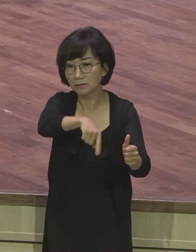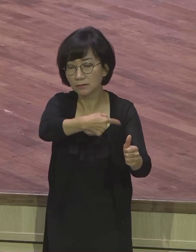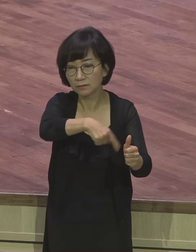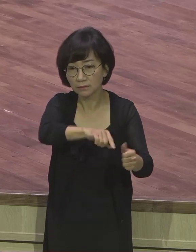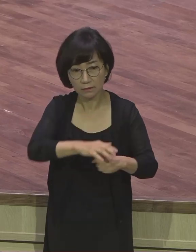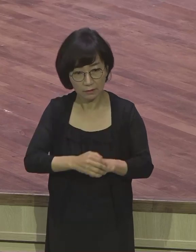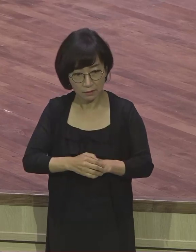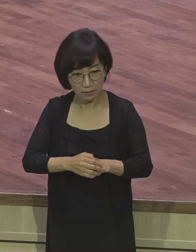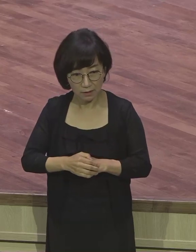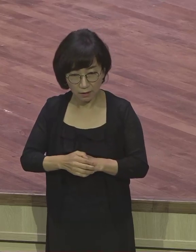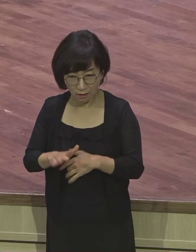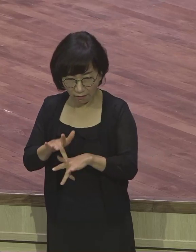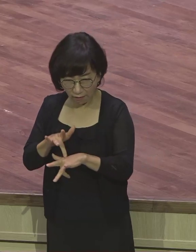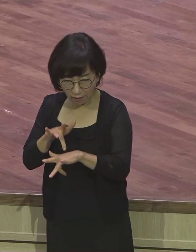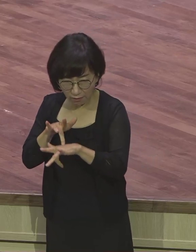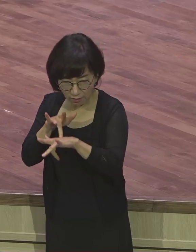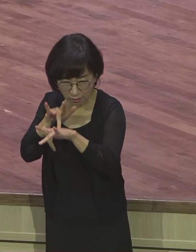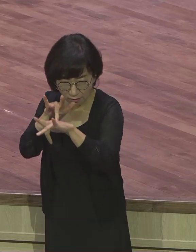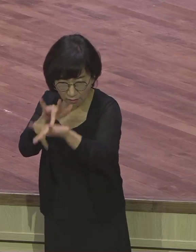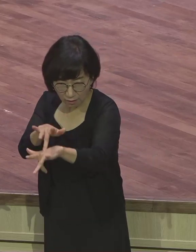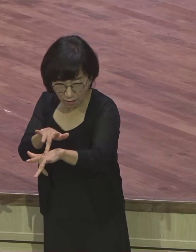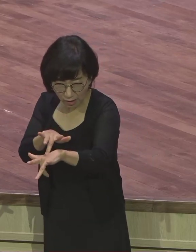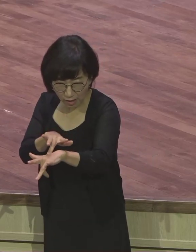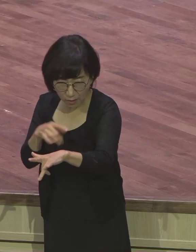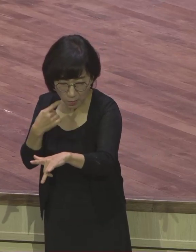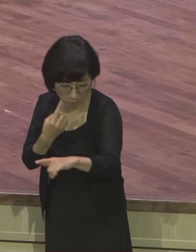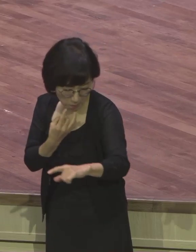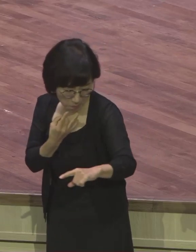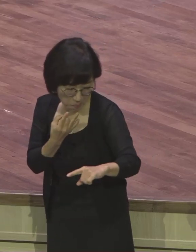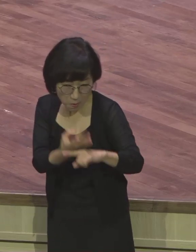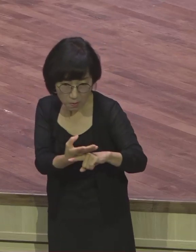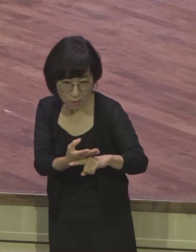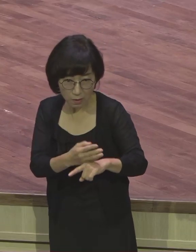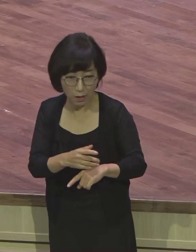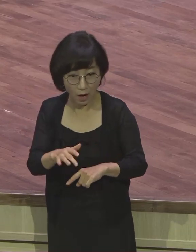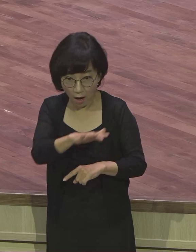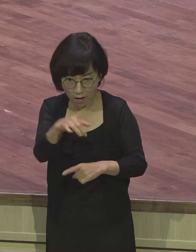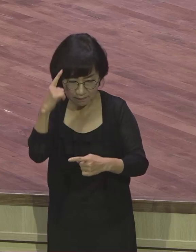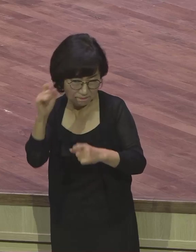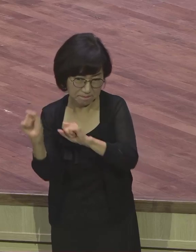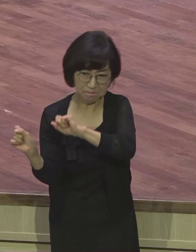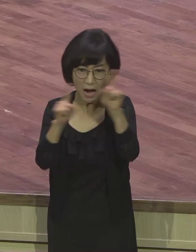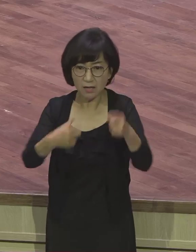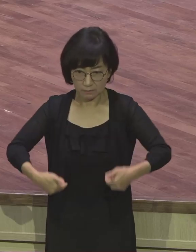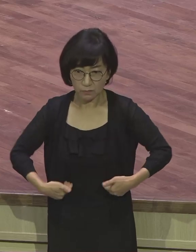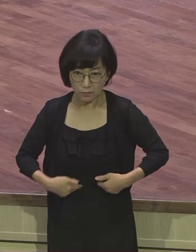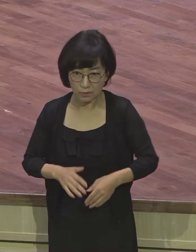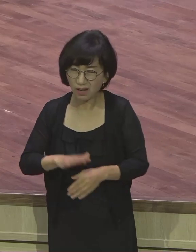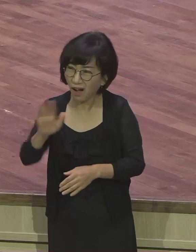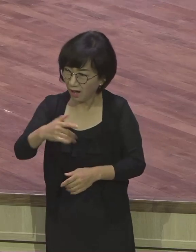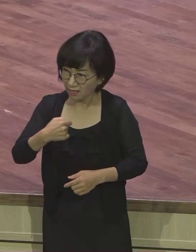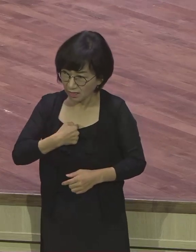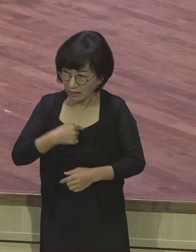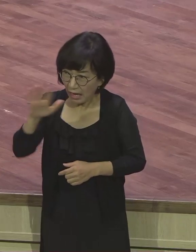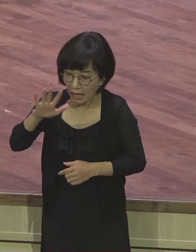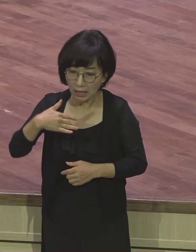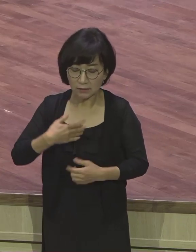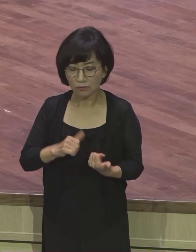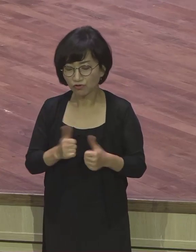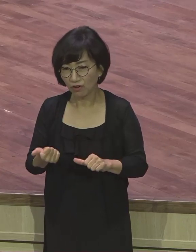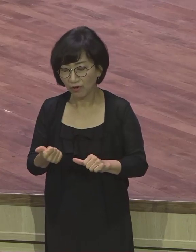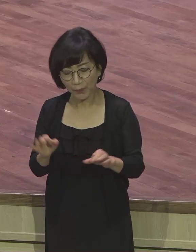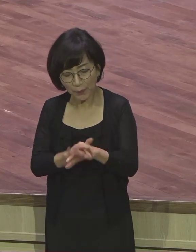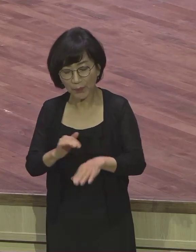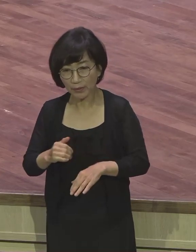사단의 교묘한 속임수입니다. 우리는 여기서 완전히 벗어나야 합니다. 내가 아니라 내 안에 계신